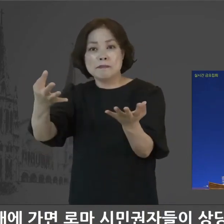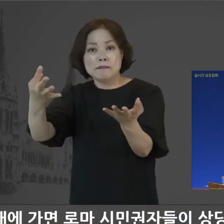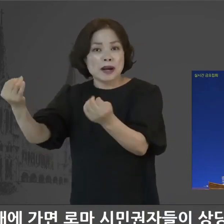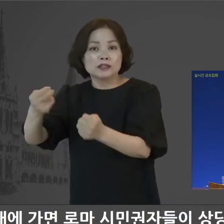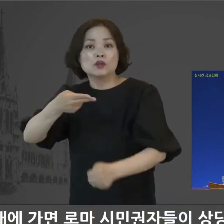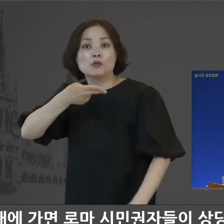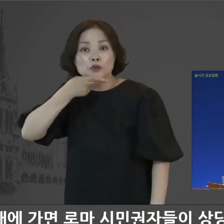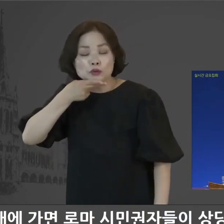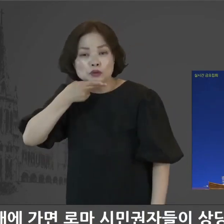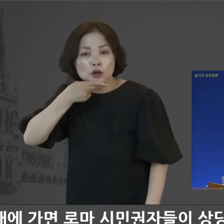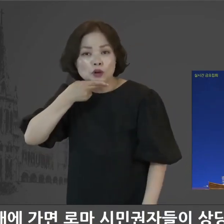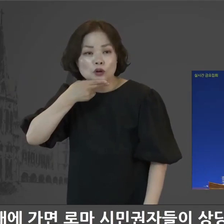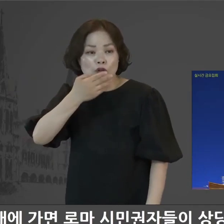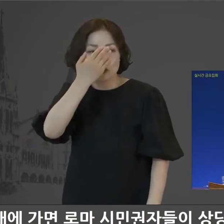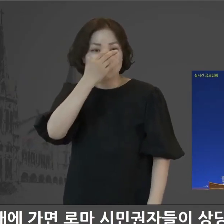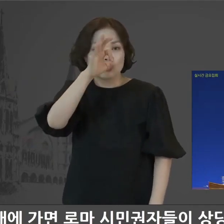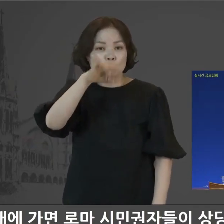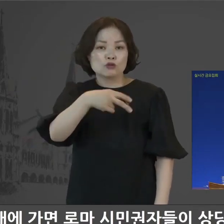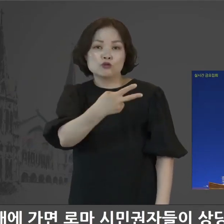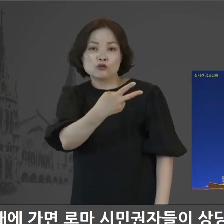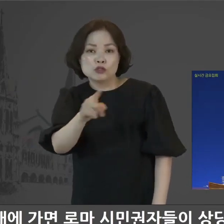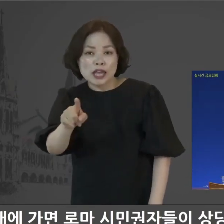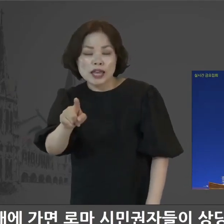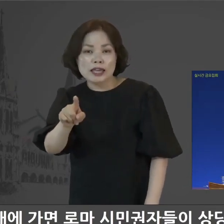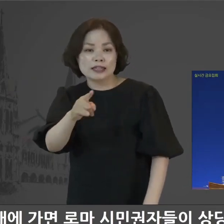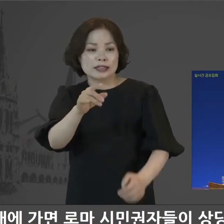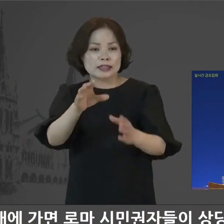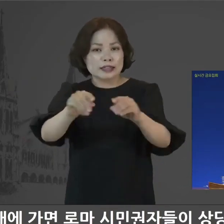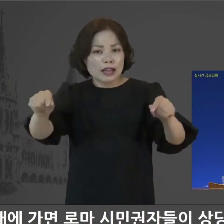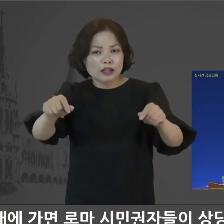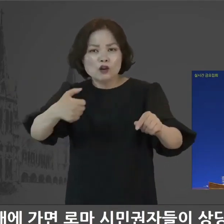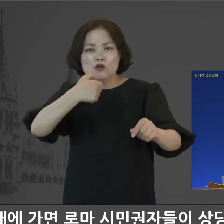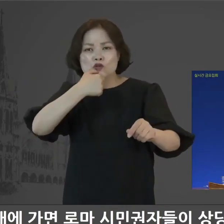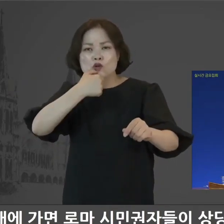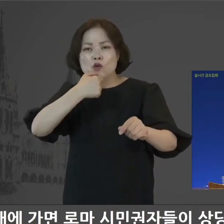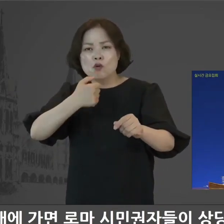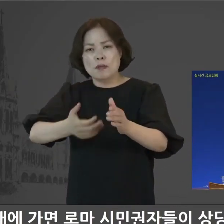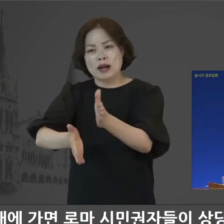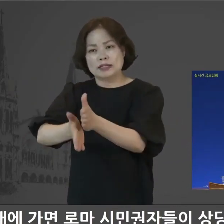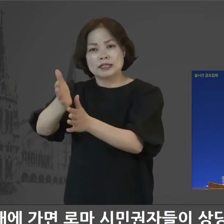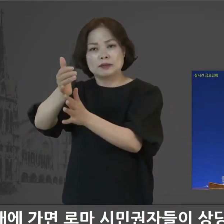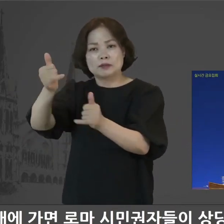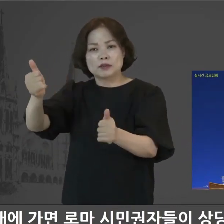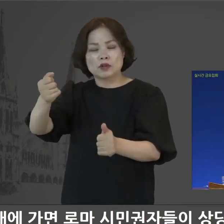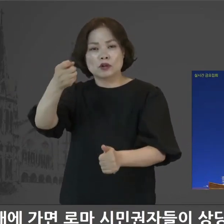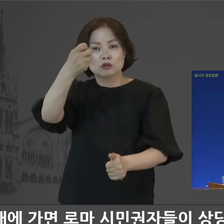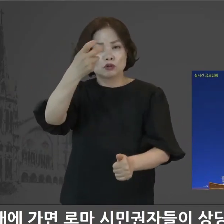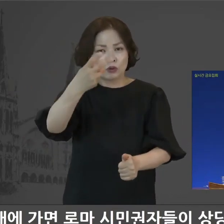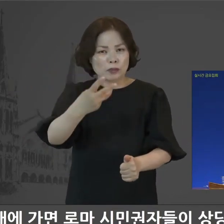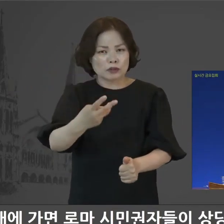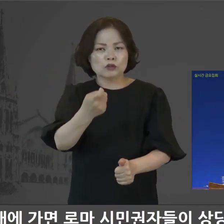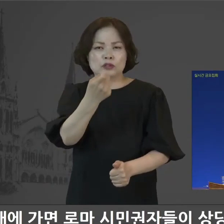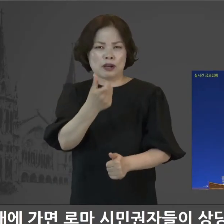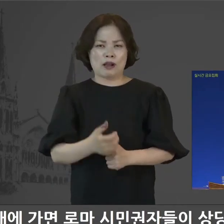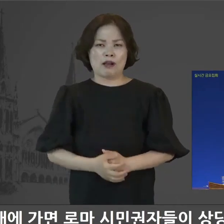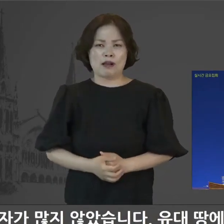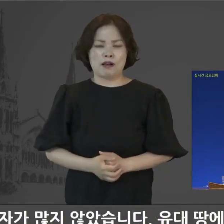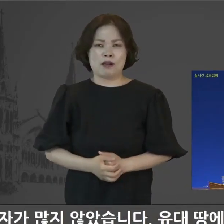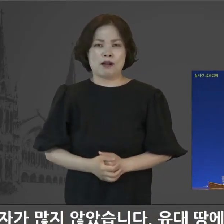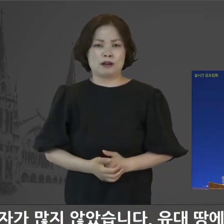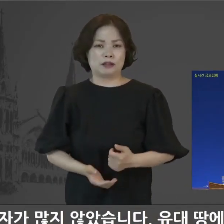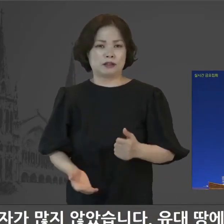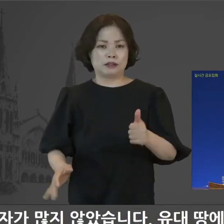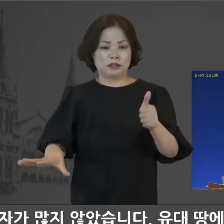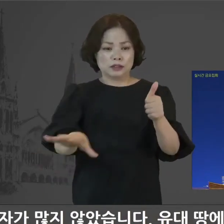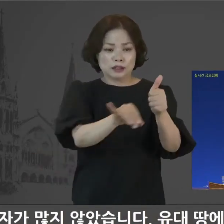유대 땅에 로마 시민권을 가진 유대인들은 정말 손가락으로 셀 정도로 드물었습니다. 그러니까